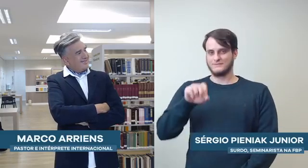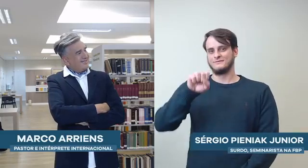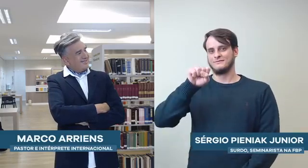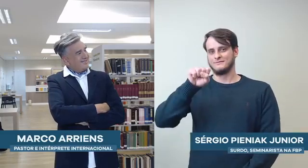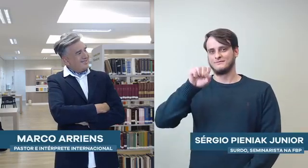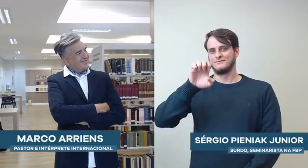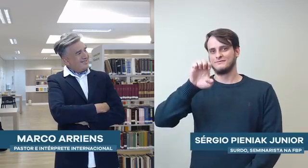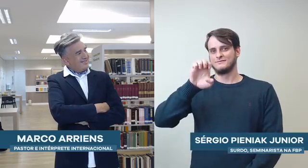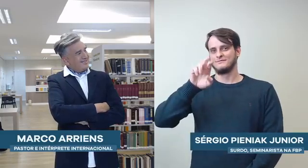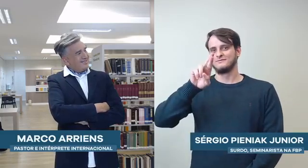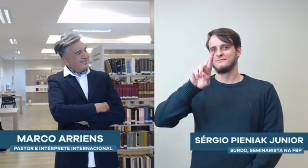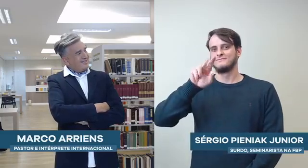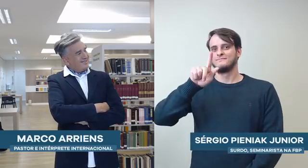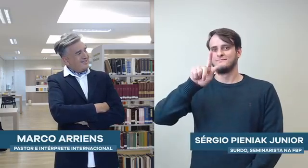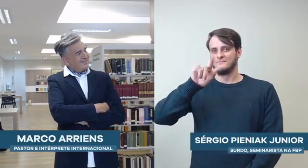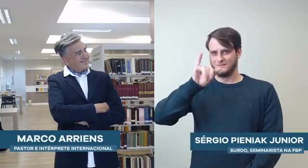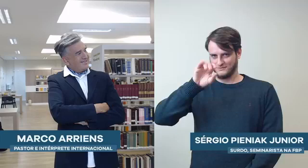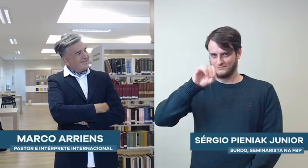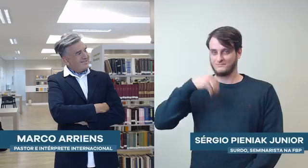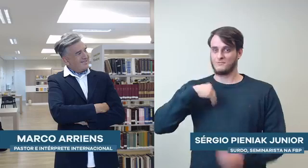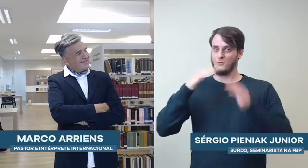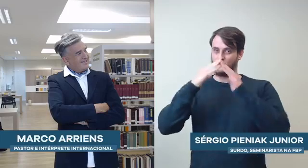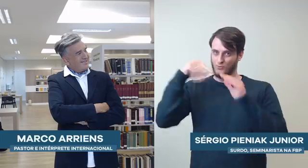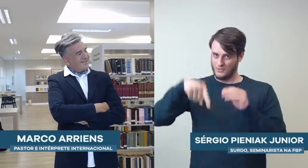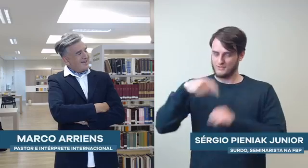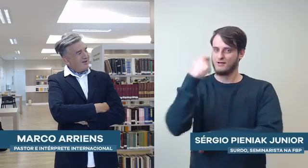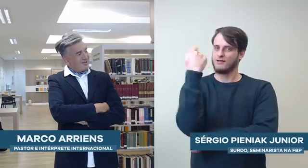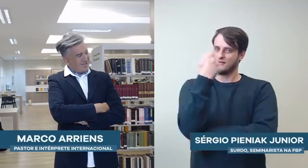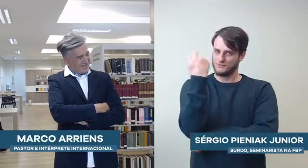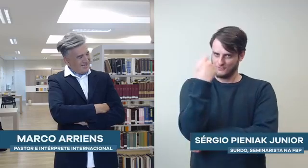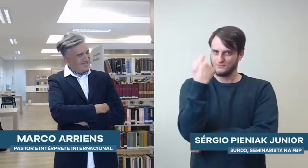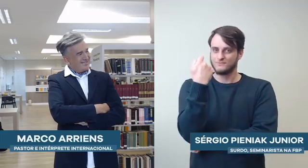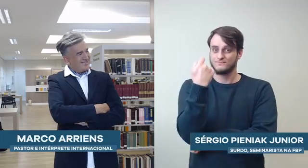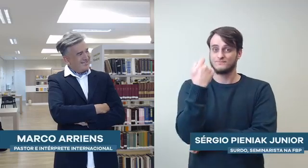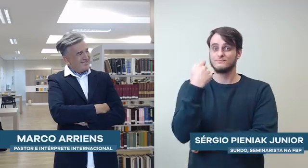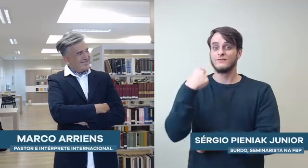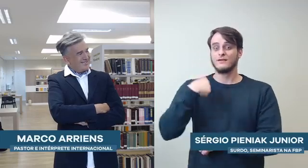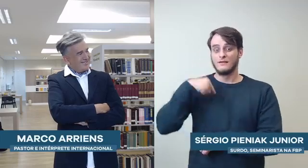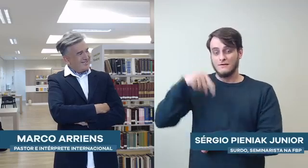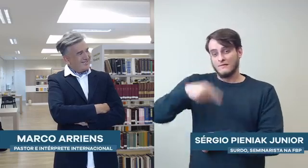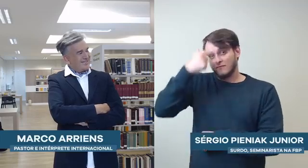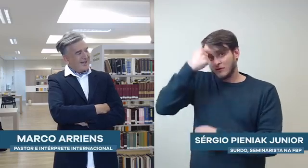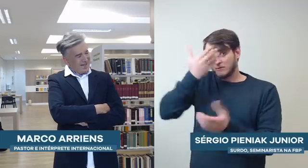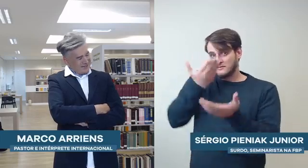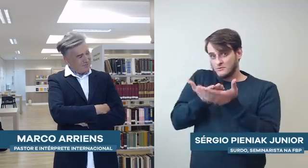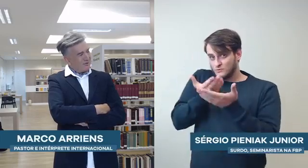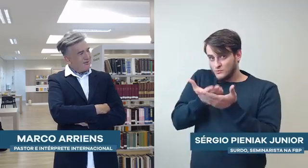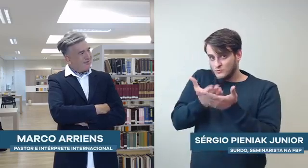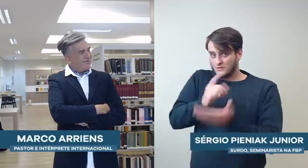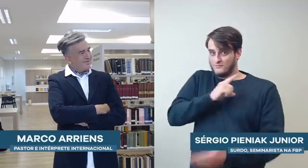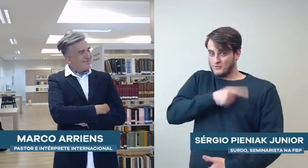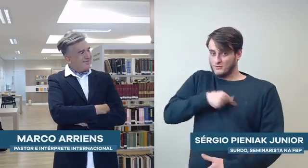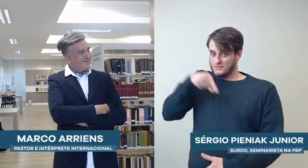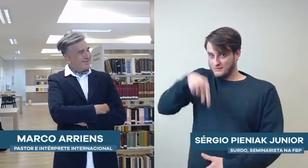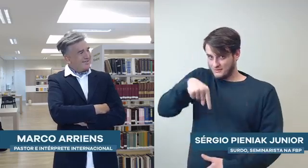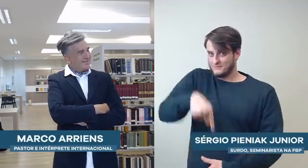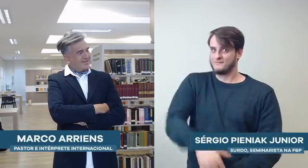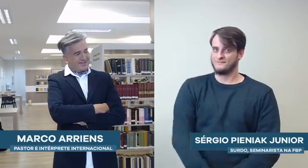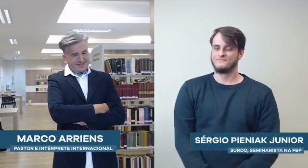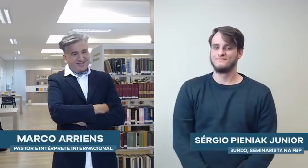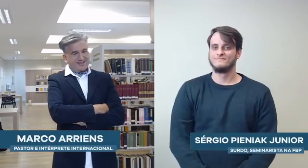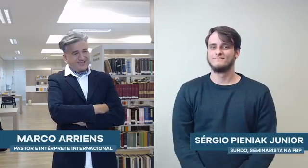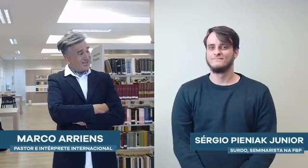O meu nome é Sérgio Ah, e ok, eu moro aqui no Rio Grande do Sul. tá Eu bom, estudo aqui na